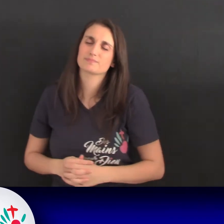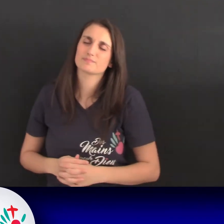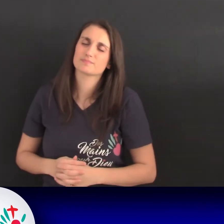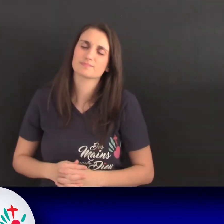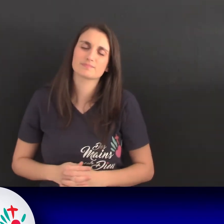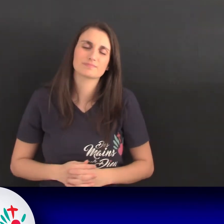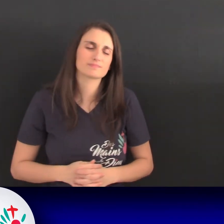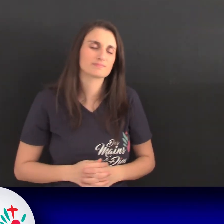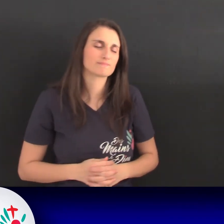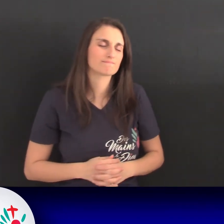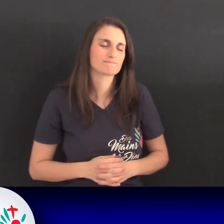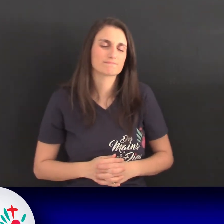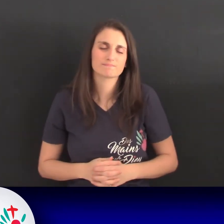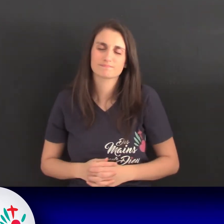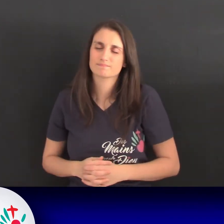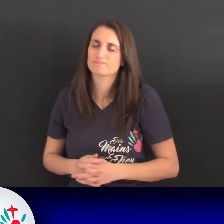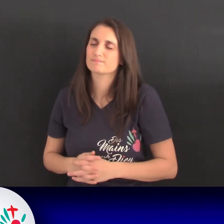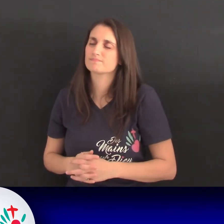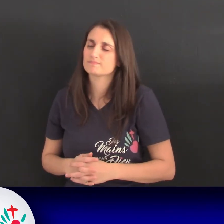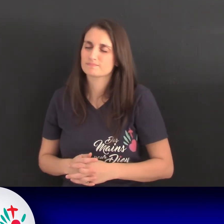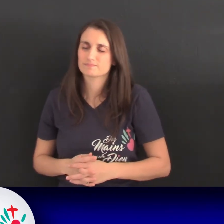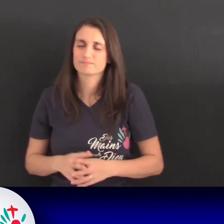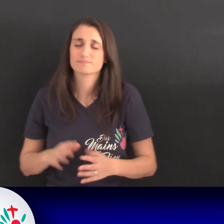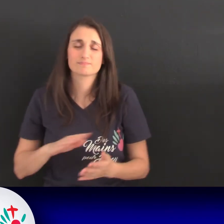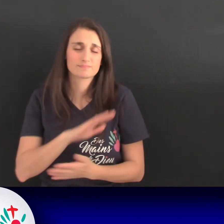Tout centré